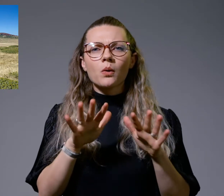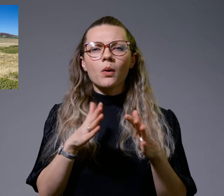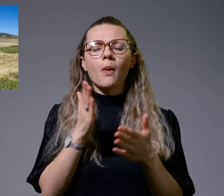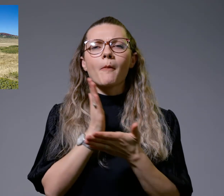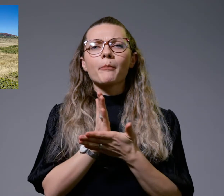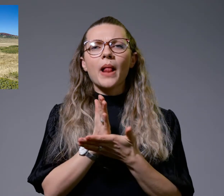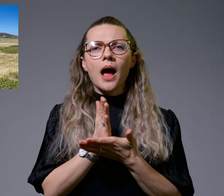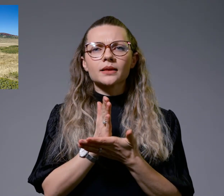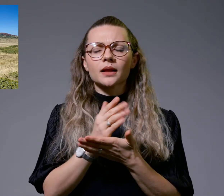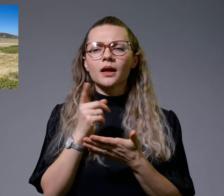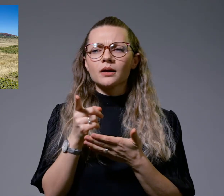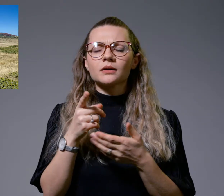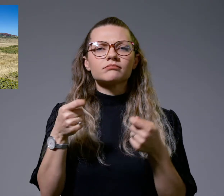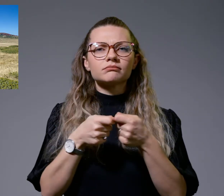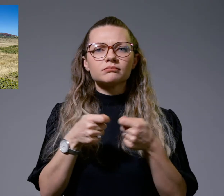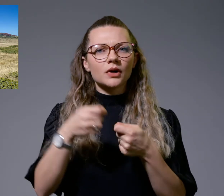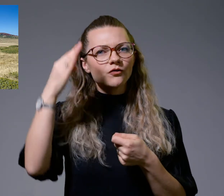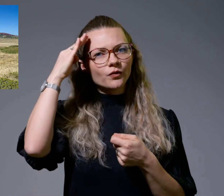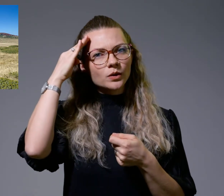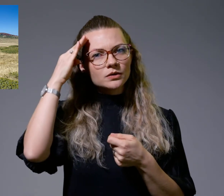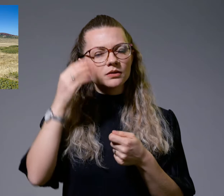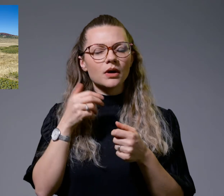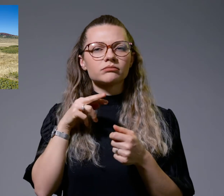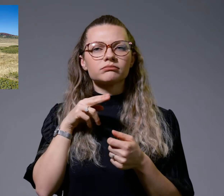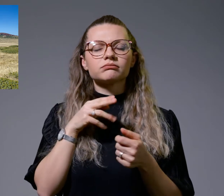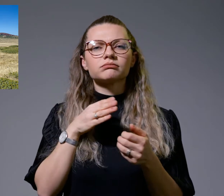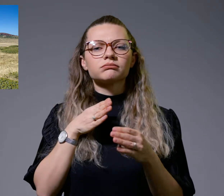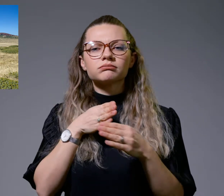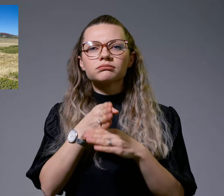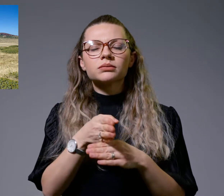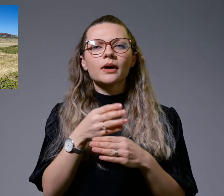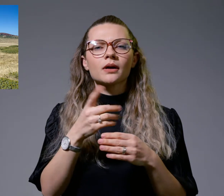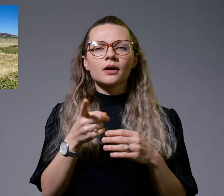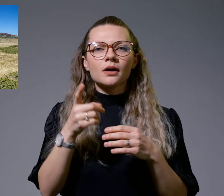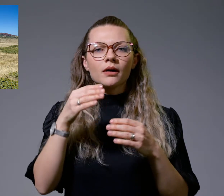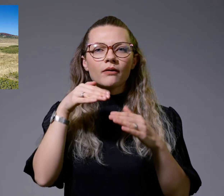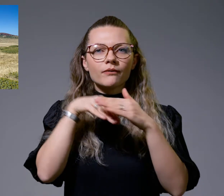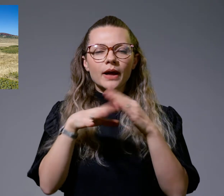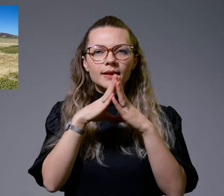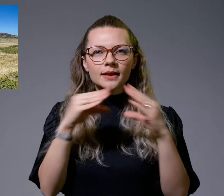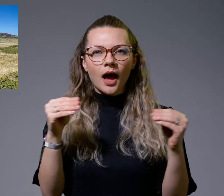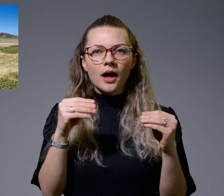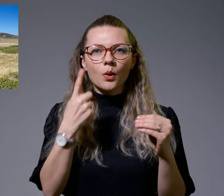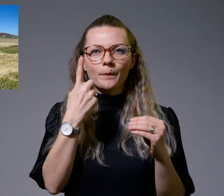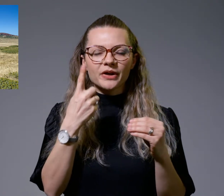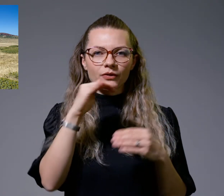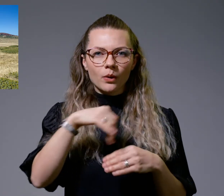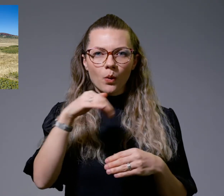сојузничките војски се упатиле од засолништата во првите ровови и се подготвиле за напад